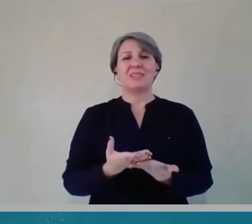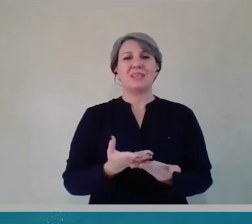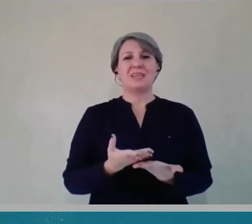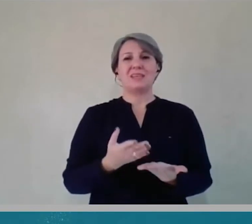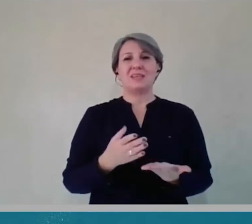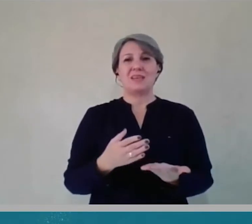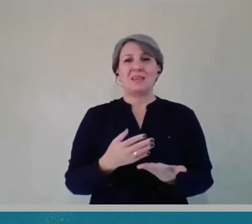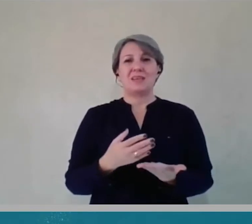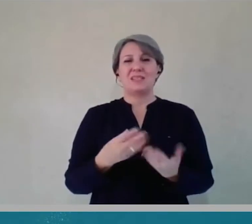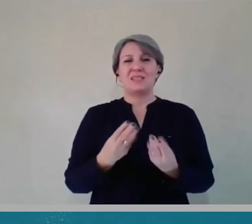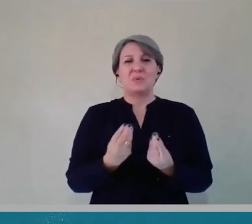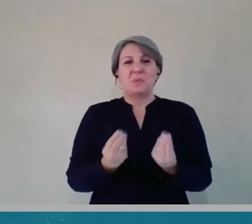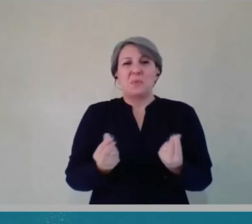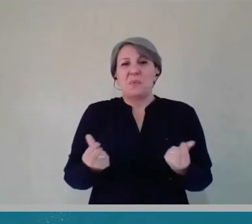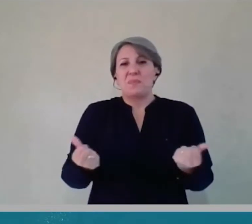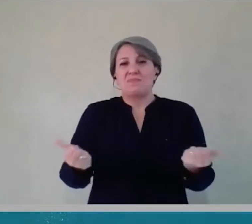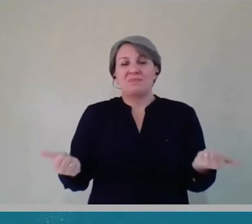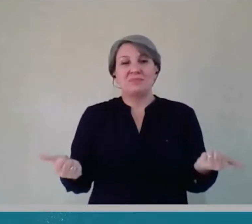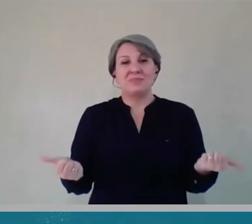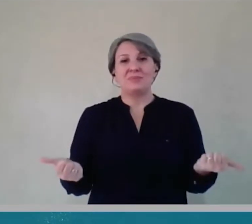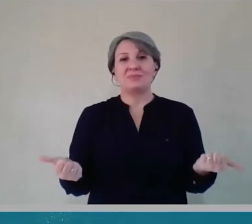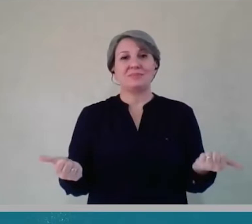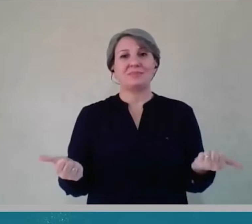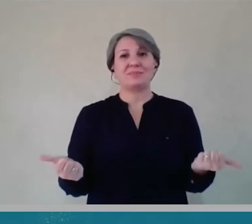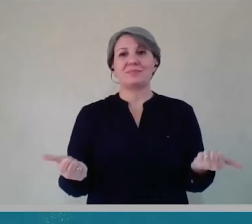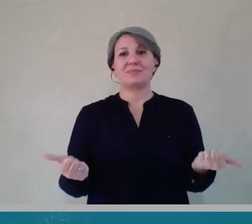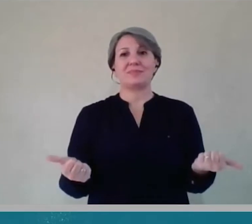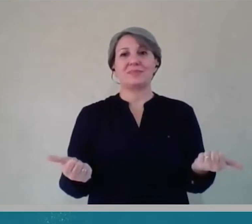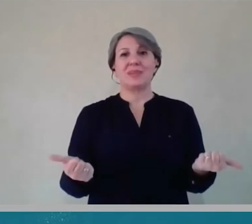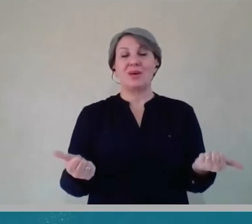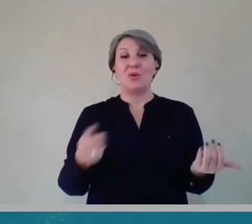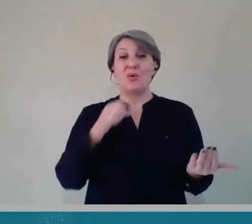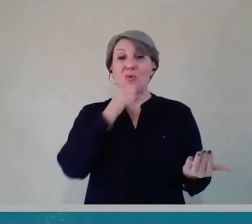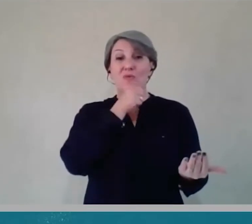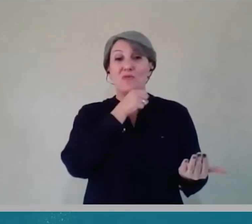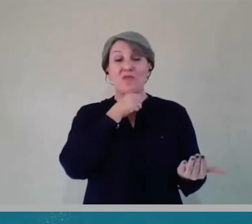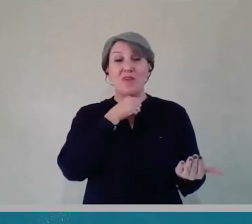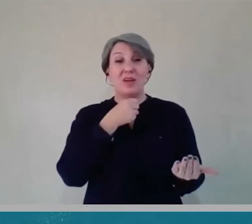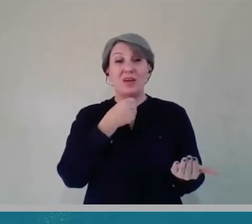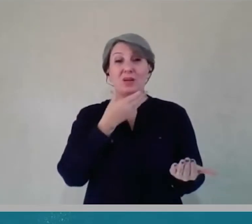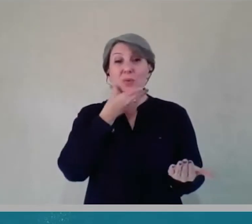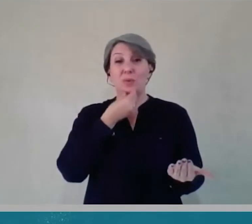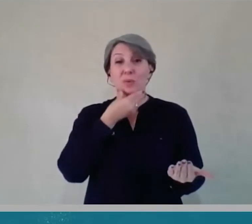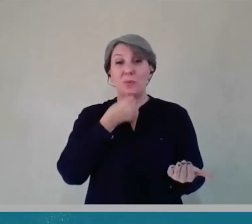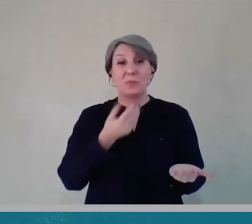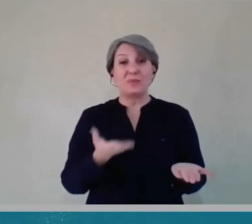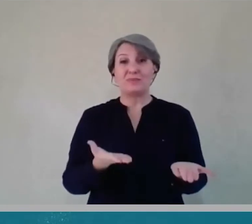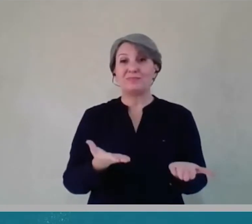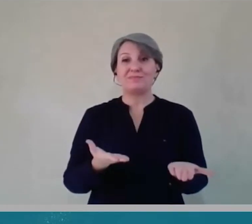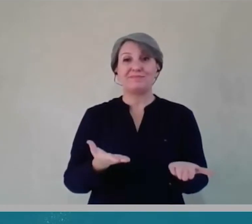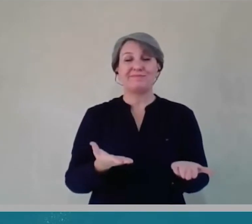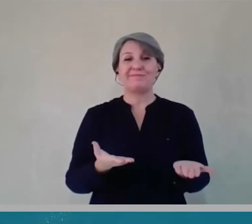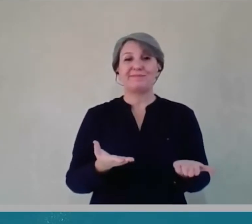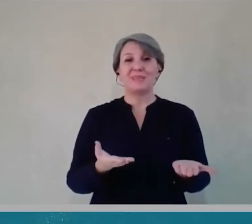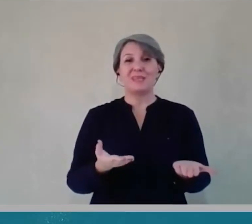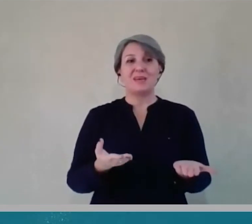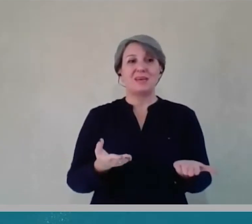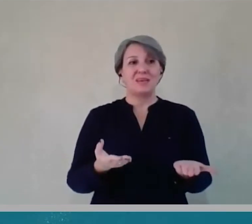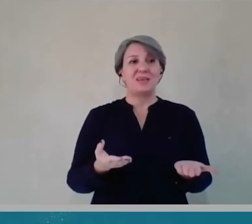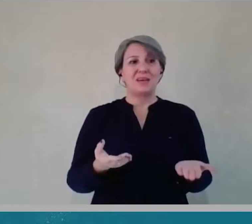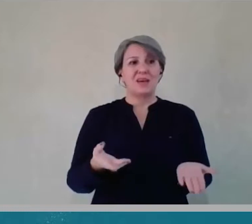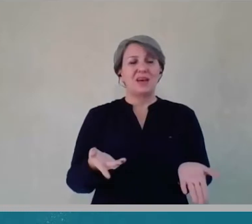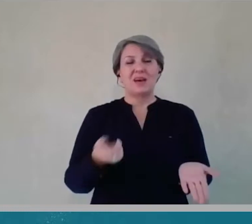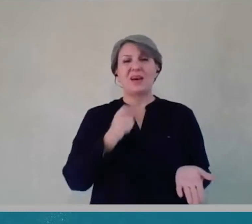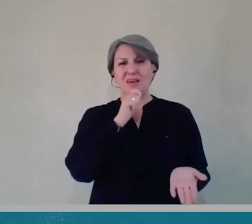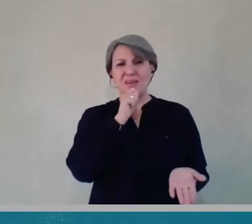velho homem. E o velho homem, por melhor que você faça o bem, você ainda está na